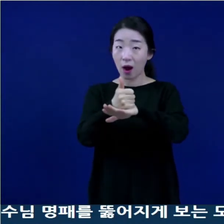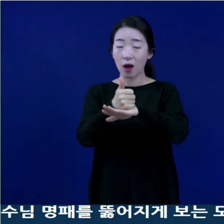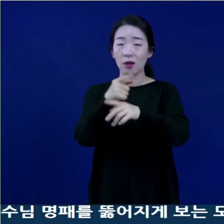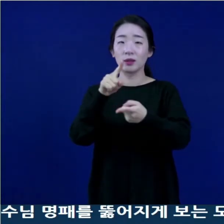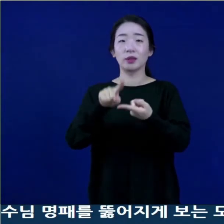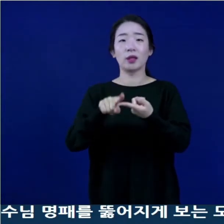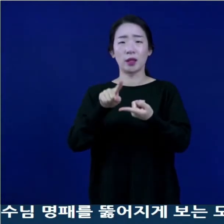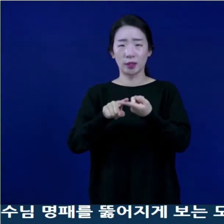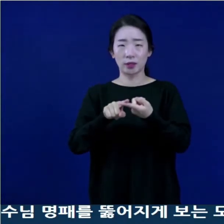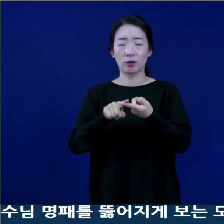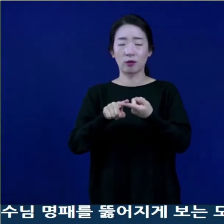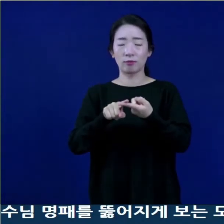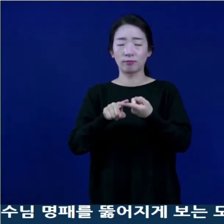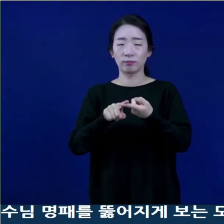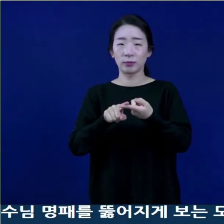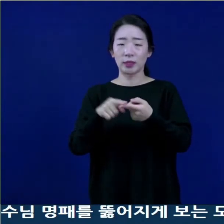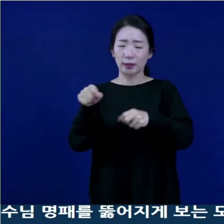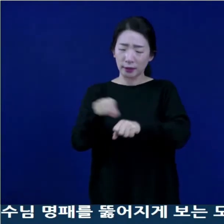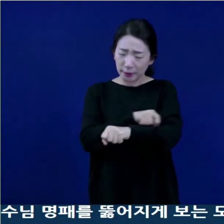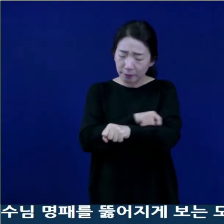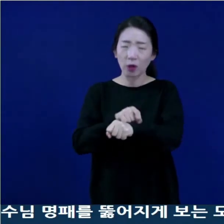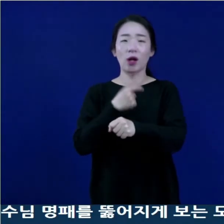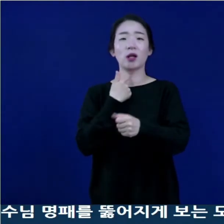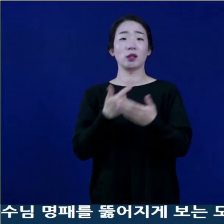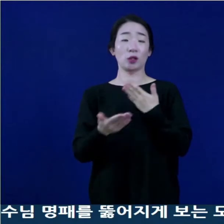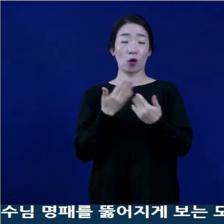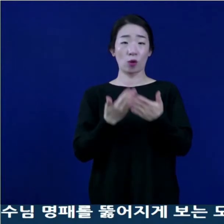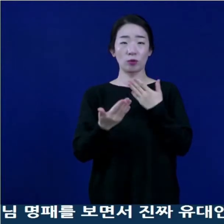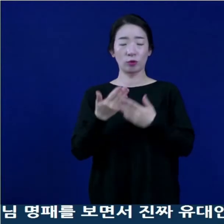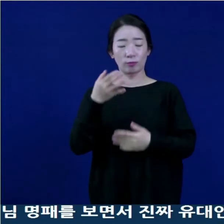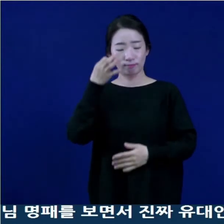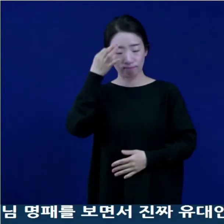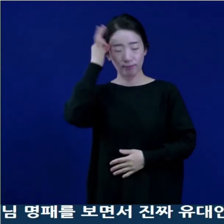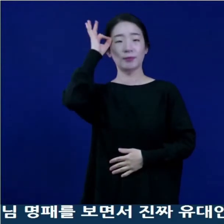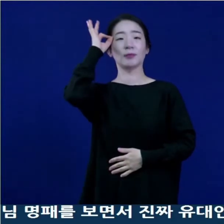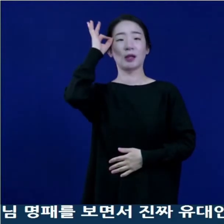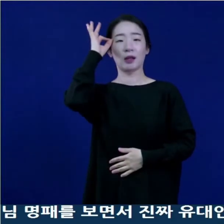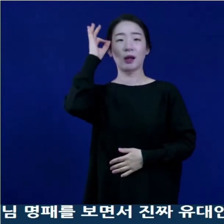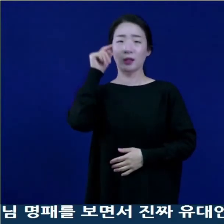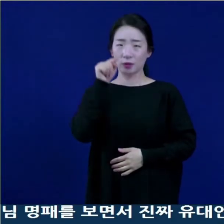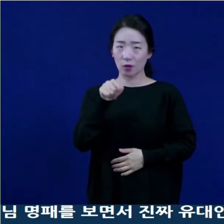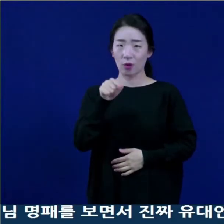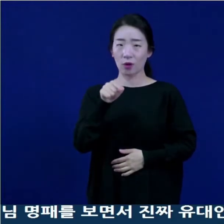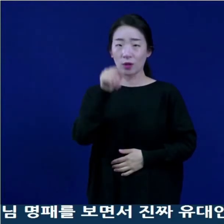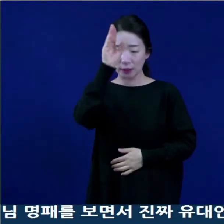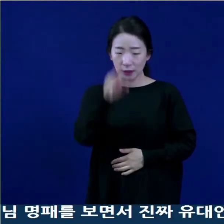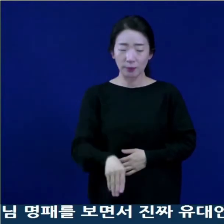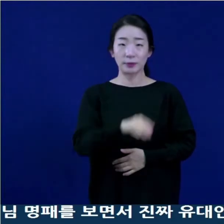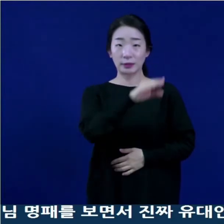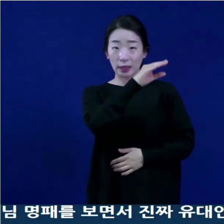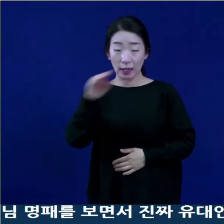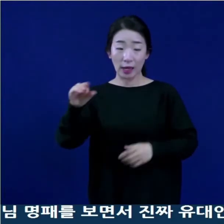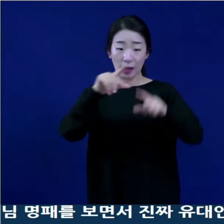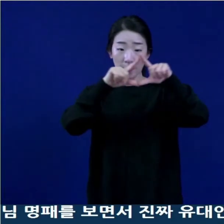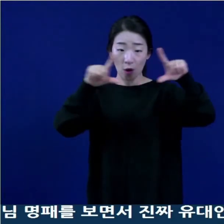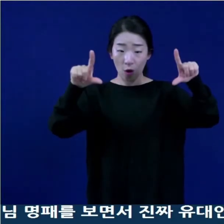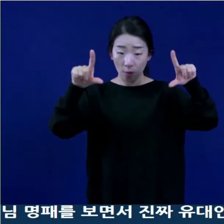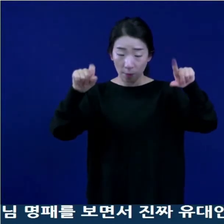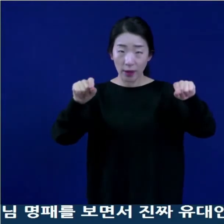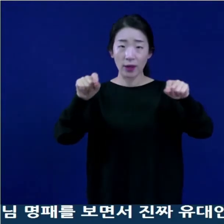마음속에 특별한 경험으로 깨닫는 것, 이것이 십자가 명패가 주고